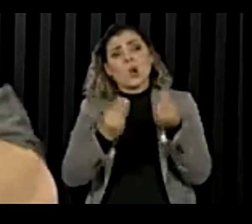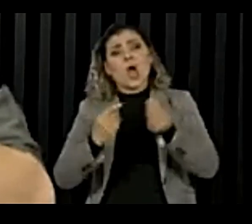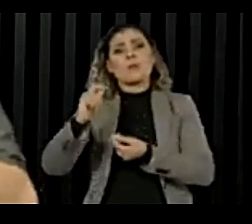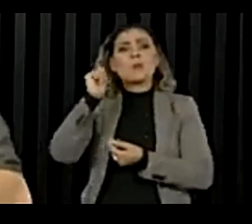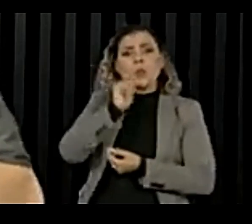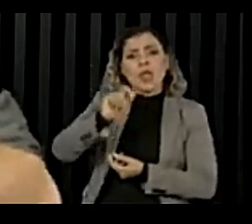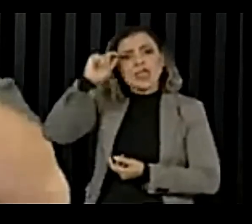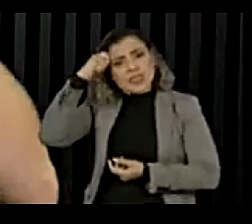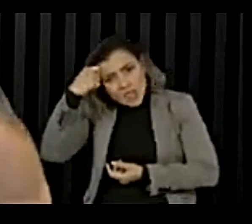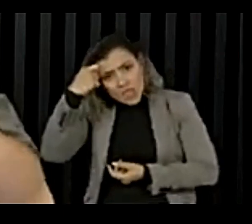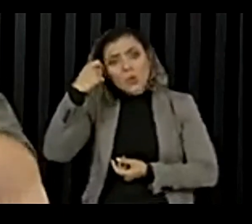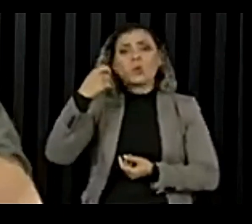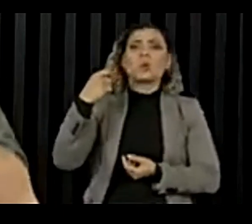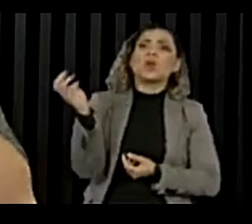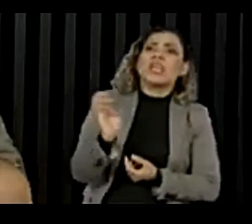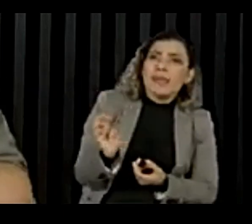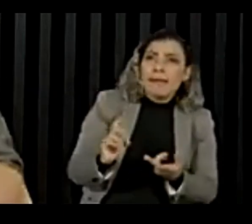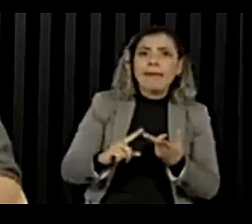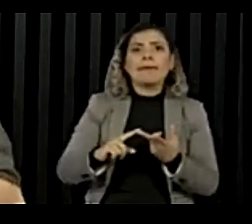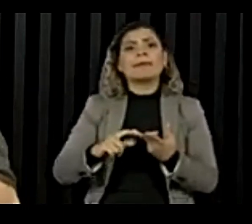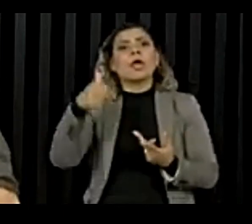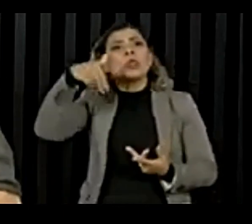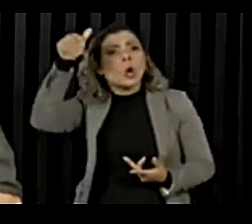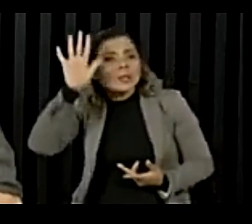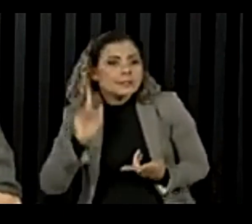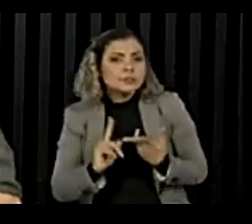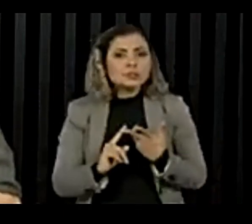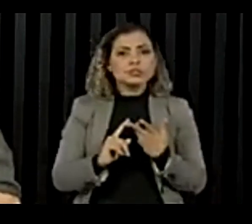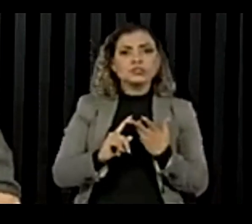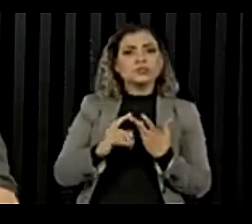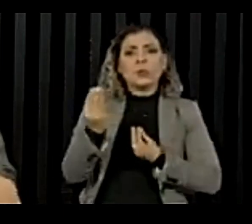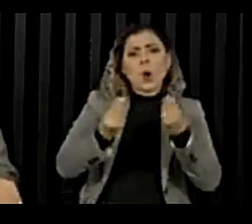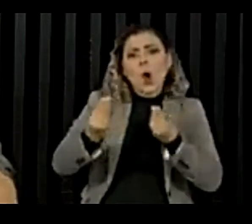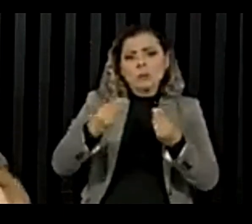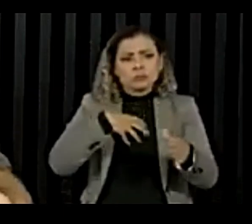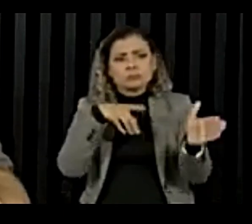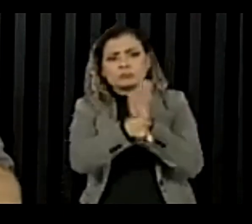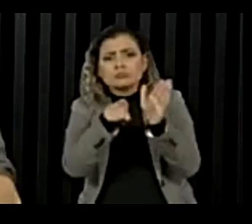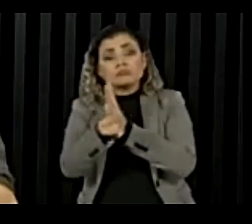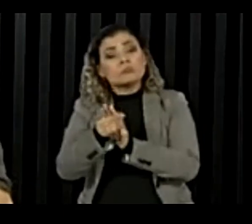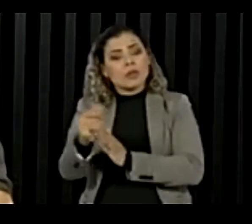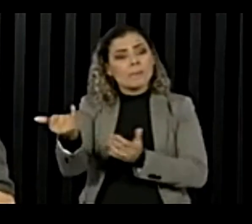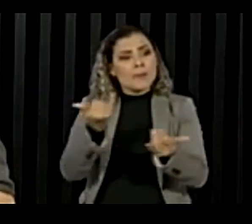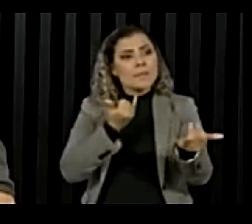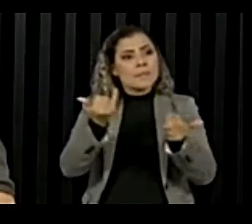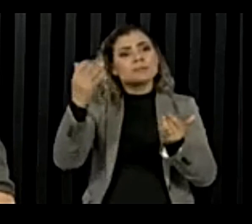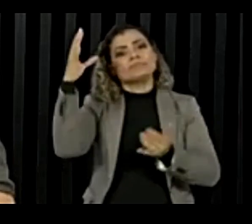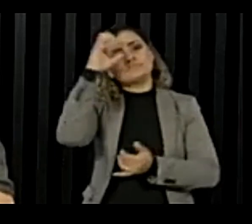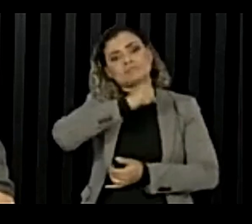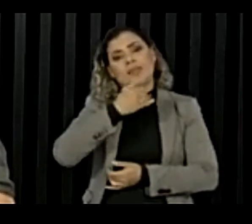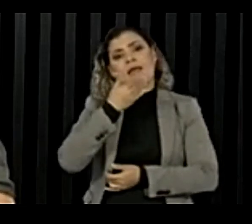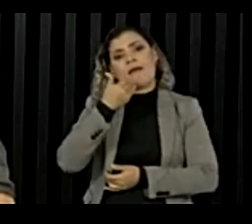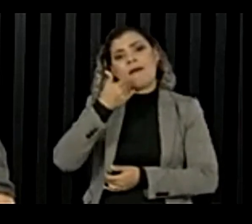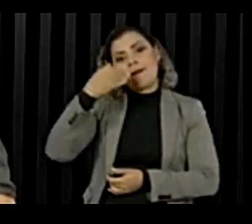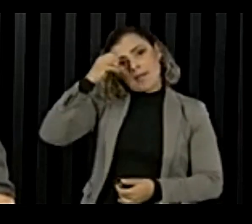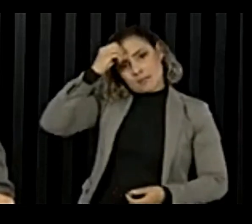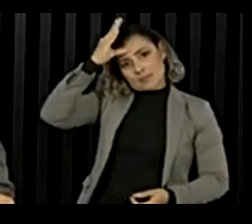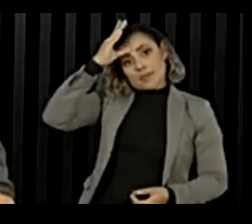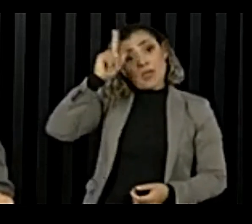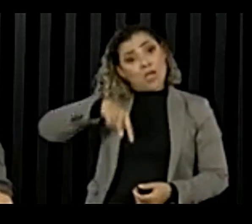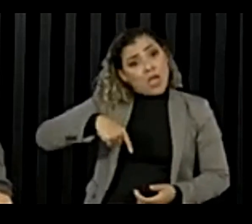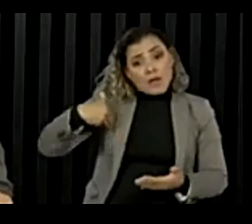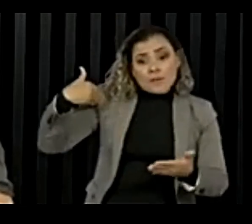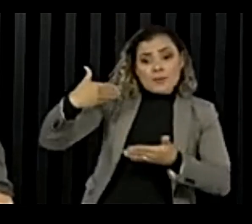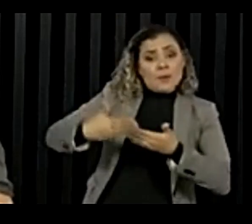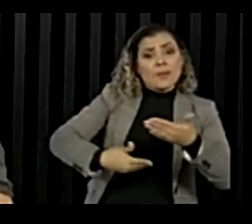gay, ou nordestino, ou tantas outras questões que a gente precisa aprender e ouvir. E foi ouvindo que eu comecei a aprender. E é um processo eterno.